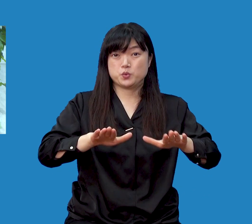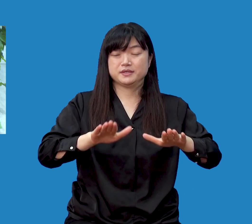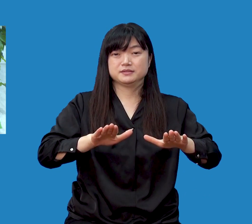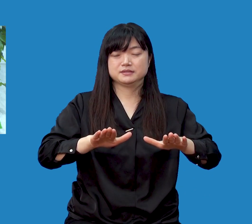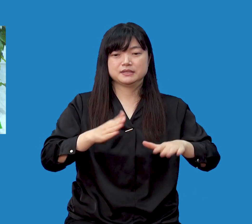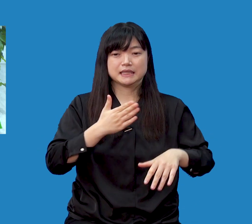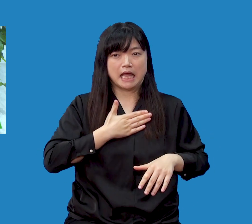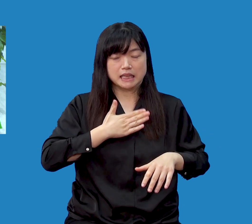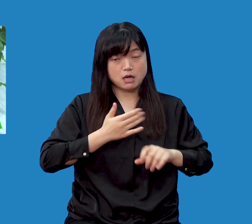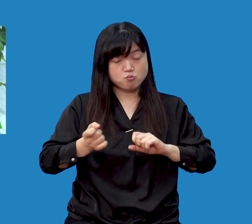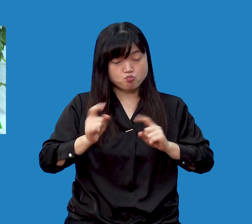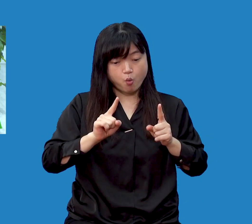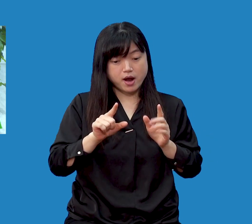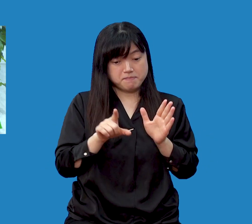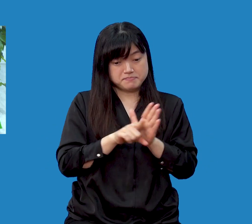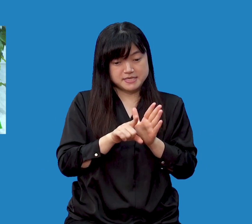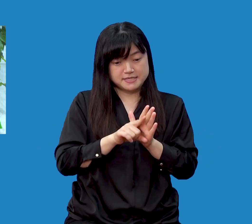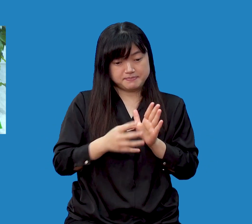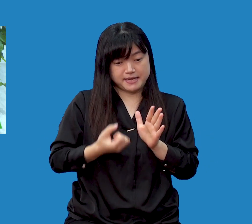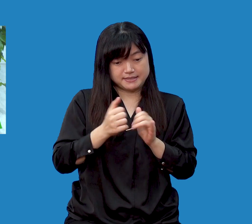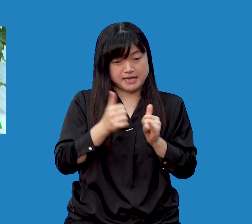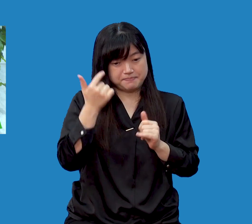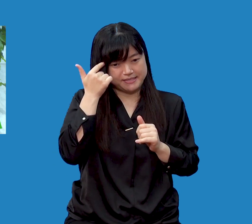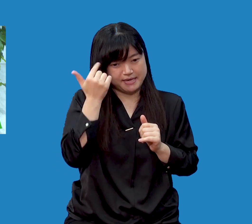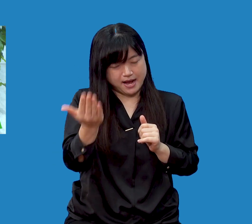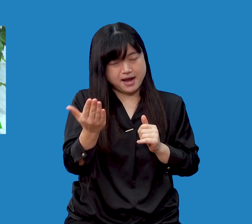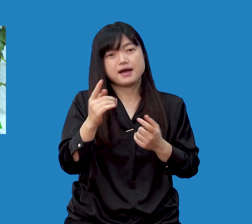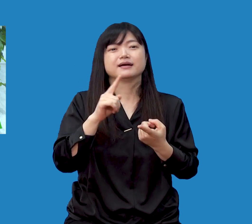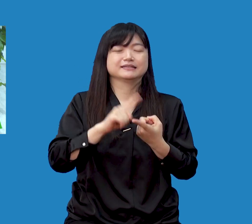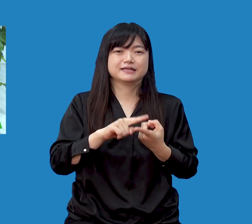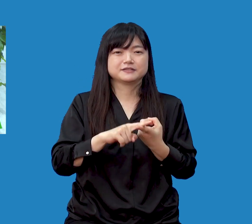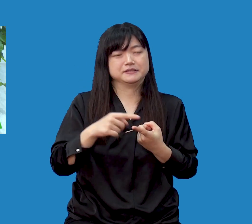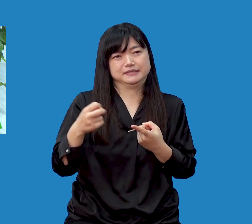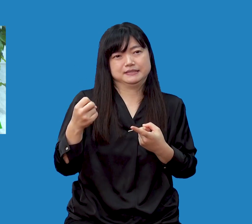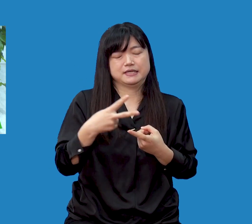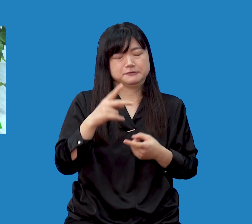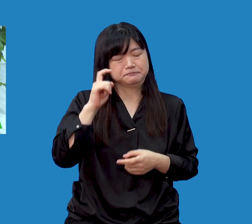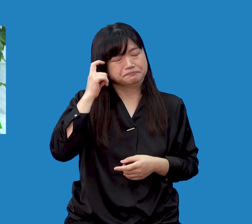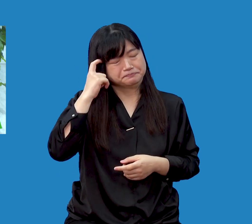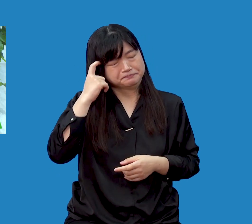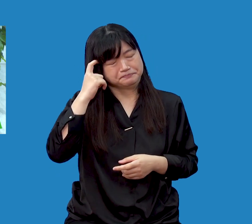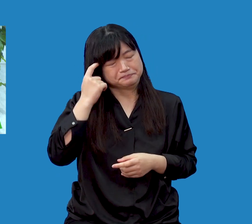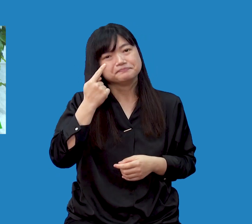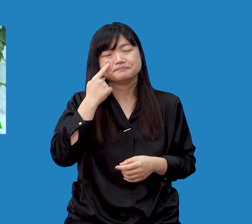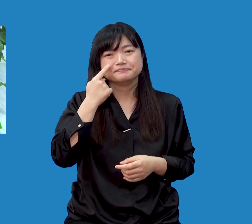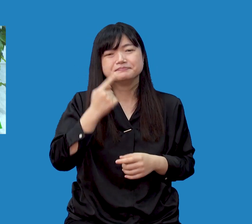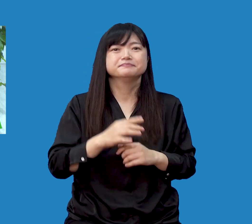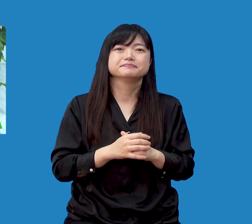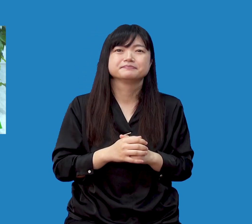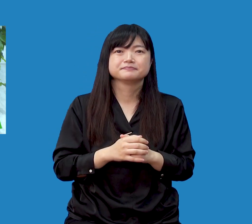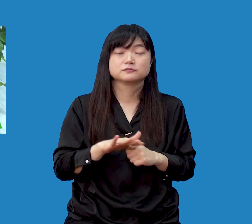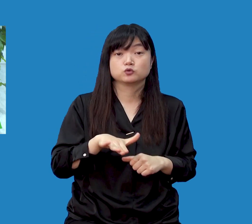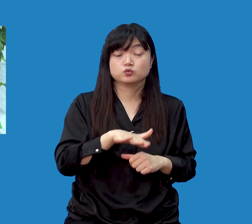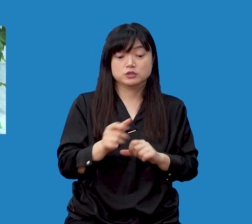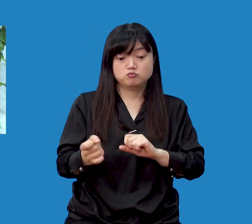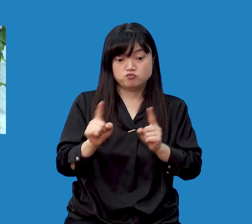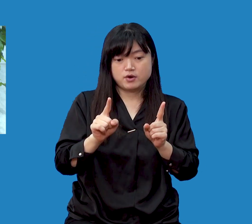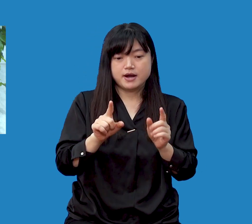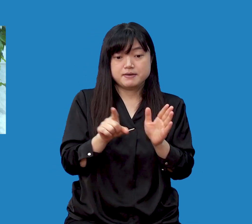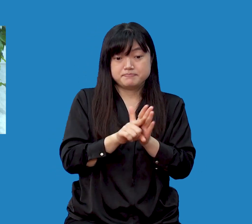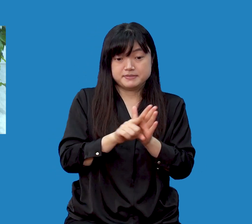오늘 나는 부활 신앙의 사람인지 우리 다시 한번 생각해 보려고 합니다. 우리가 부활